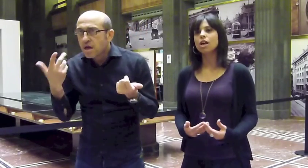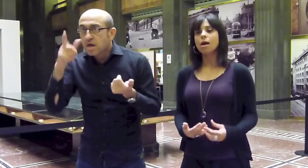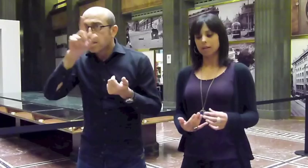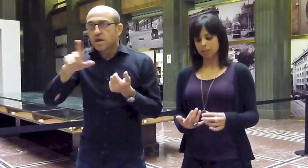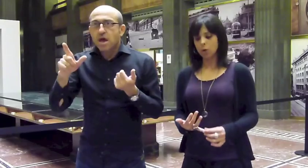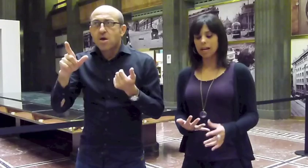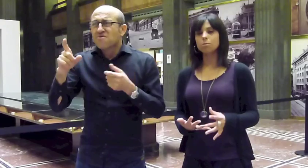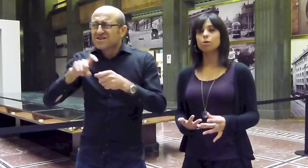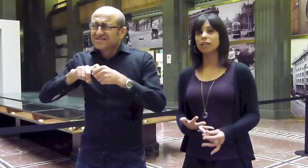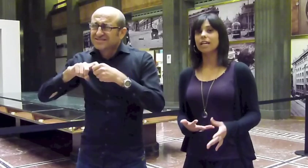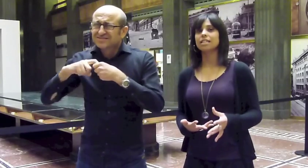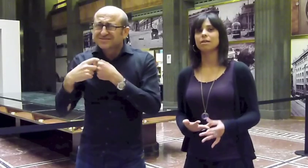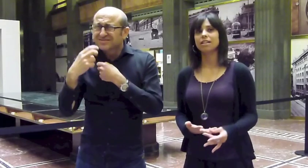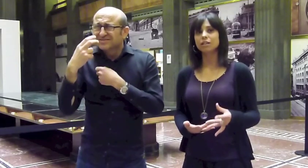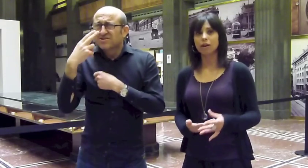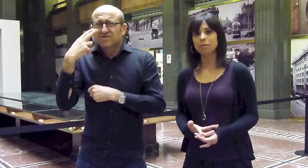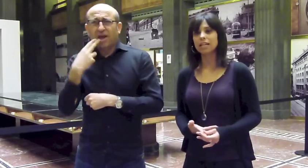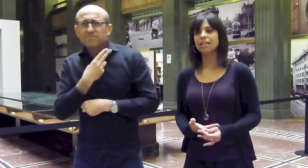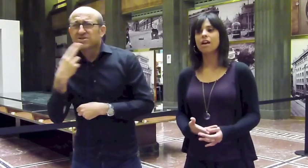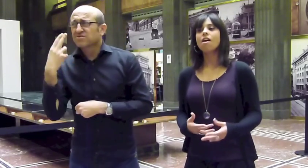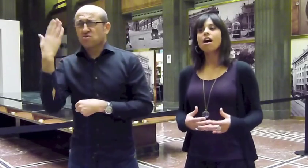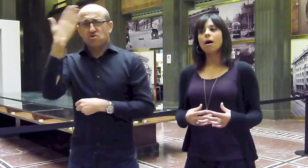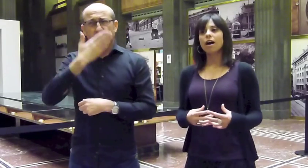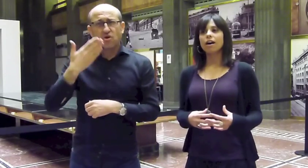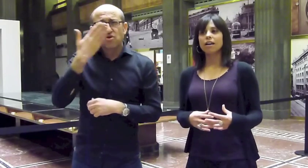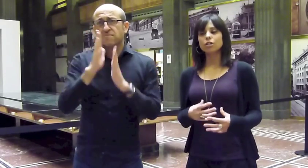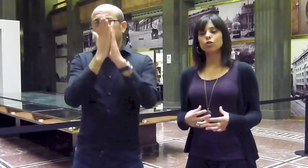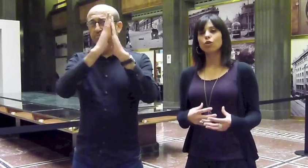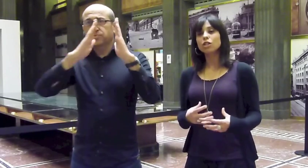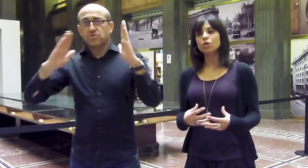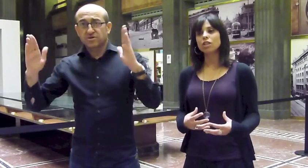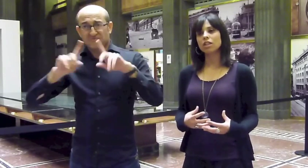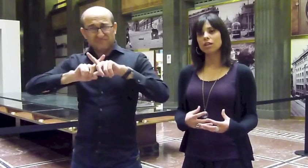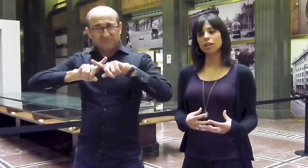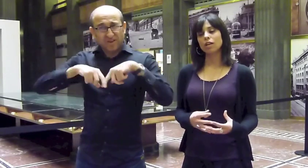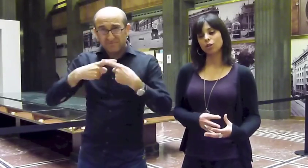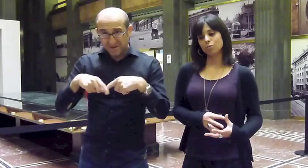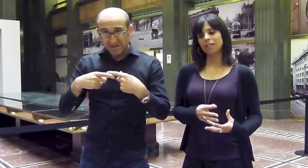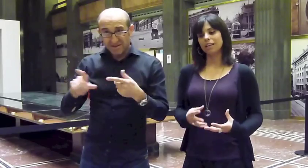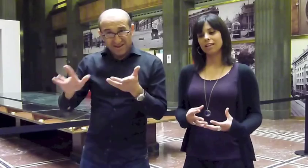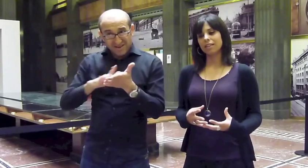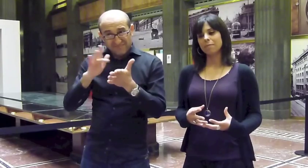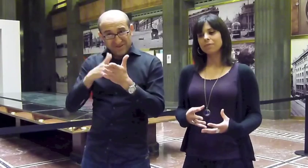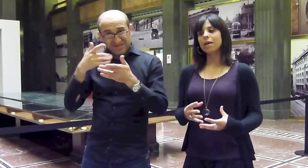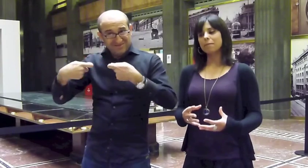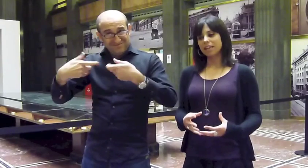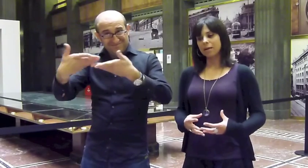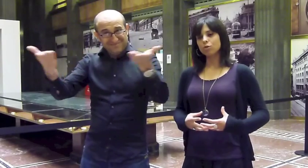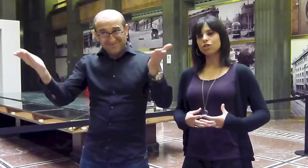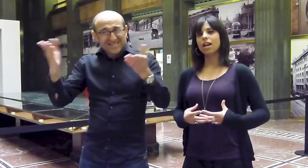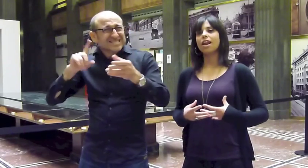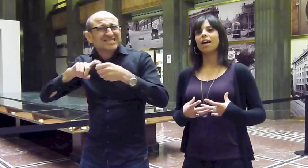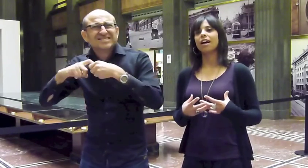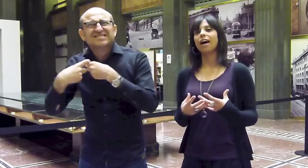implicados, escuelas, bibliotecas, librerías, familias, todo esto hizo que en 2010